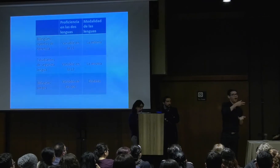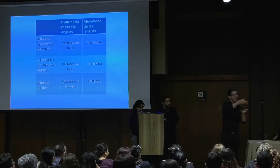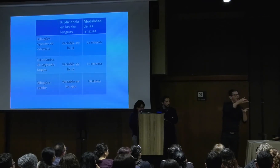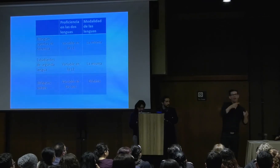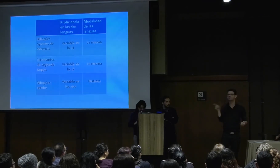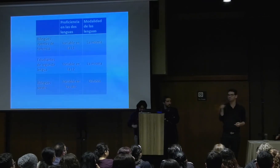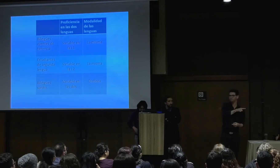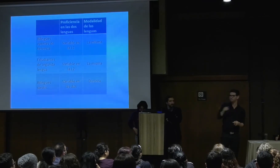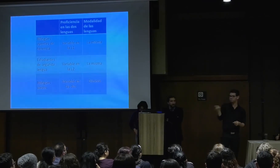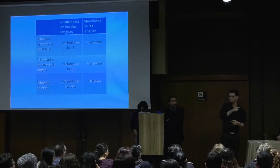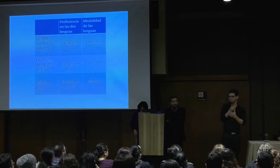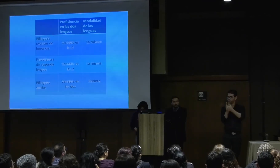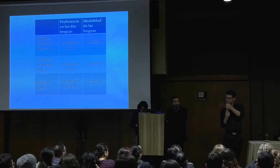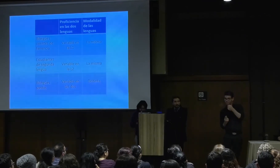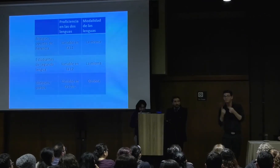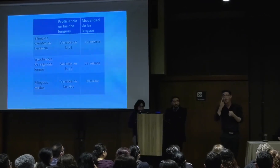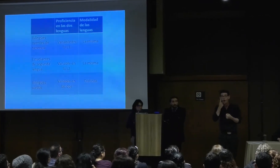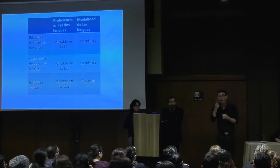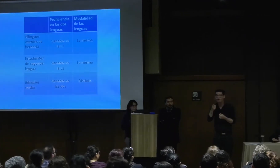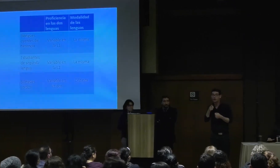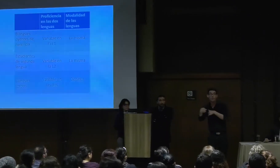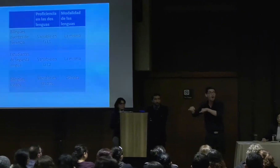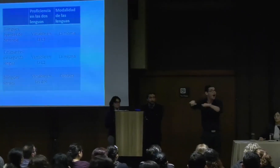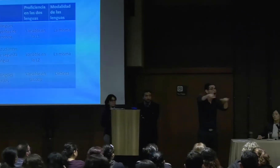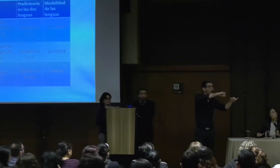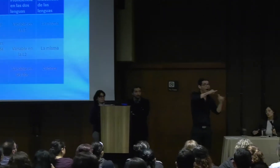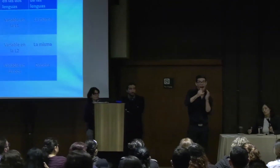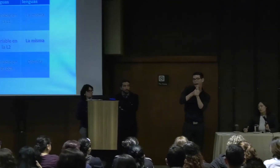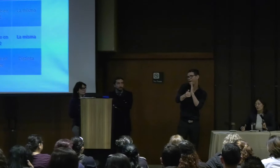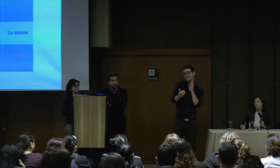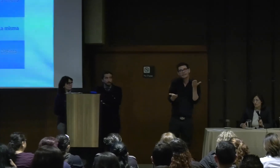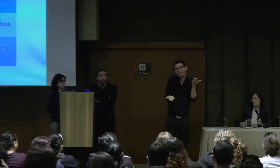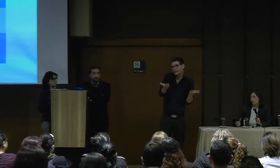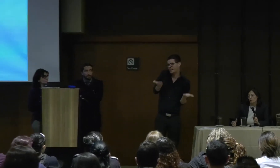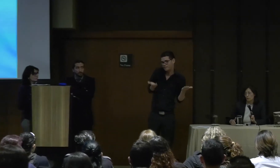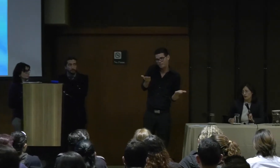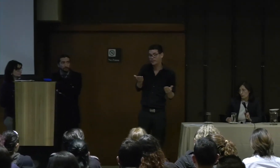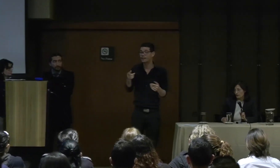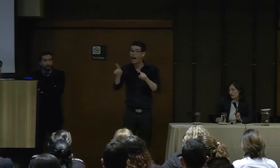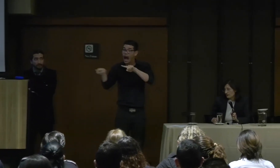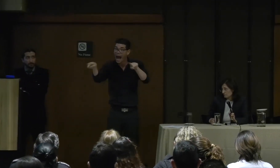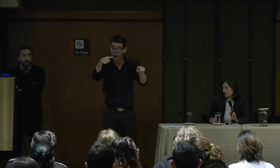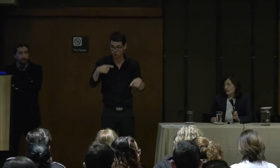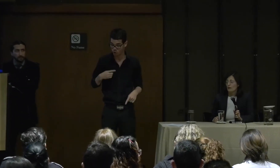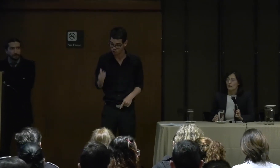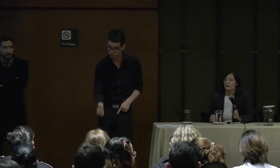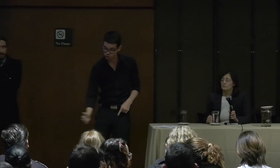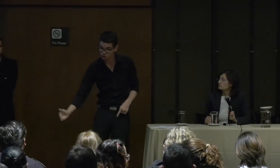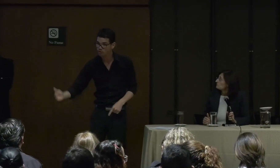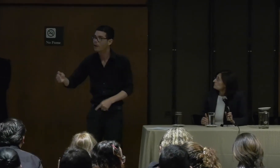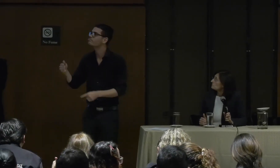proficiencia varía en la lengua materna, porque a medida que van creciendo, muchas veces van abandonando la lengua materna.